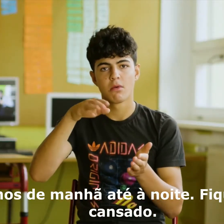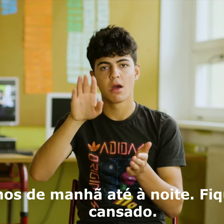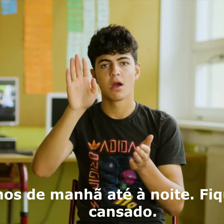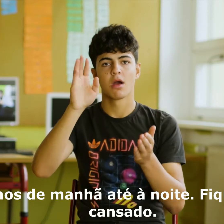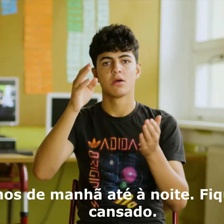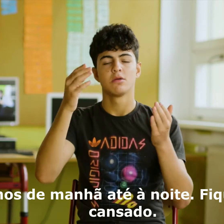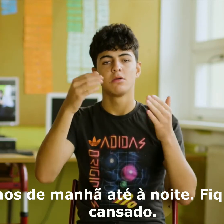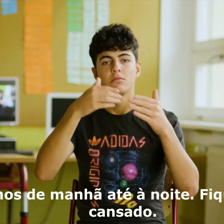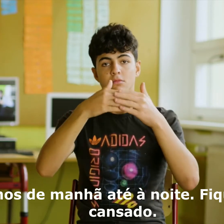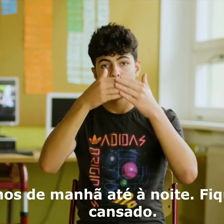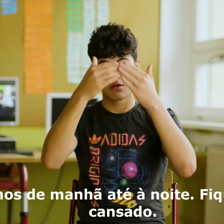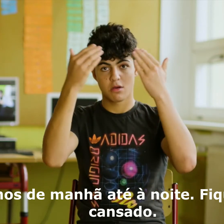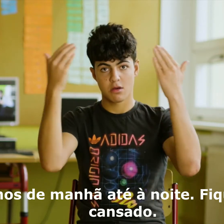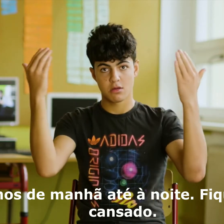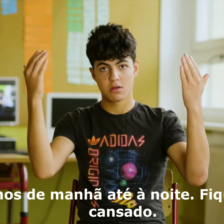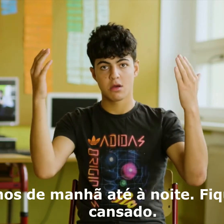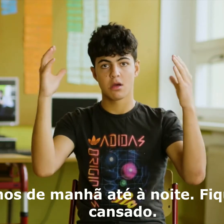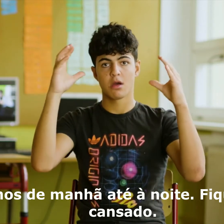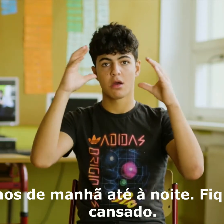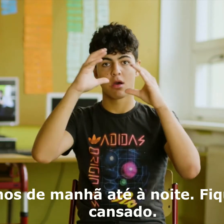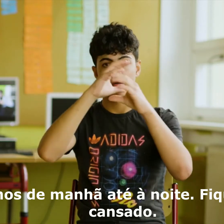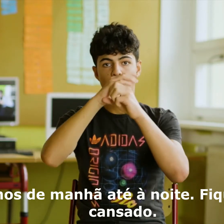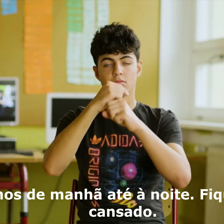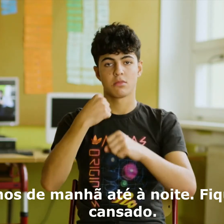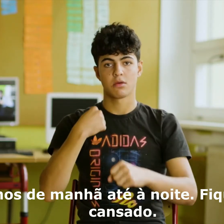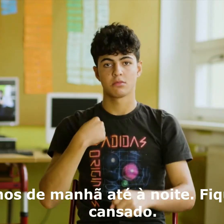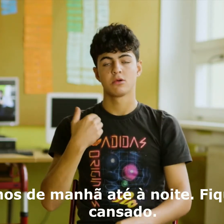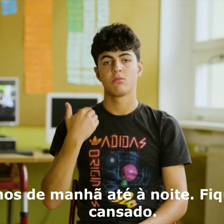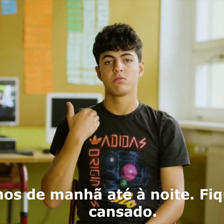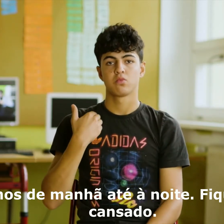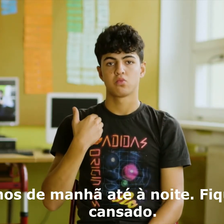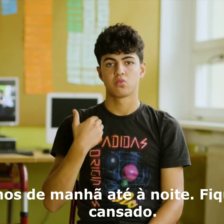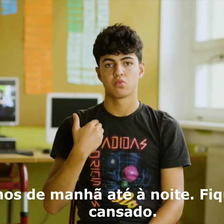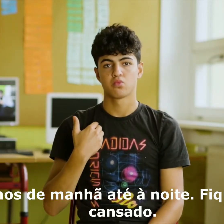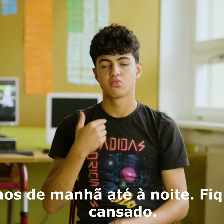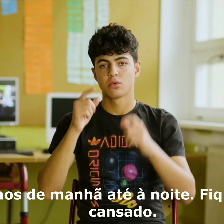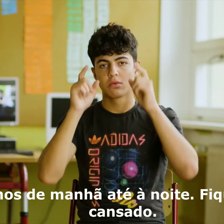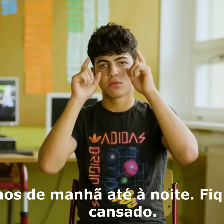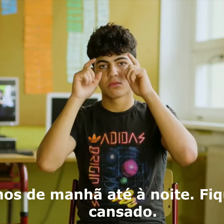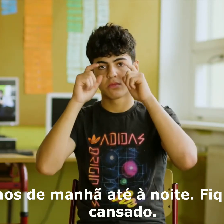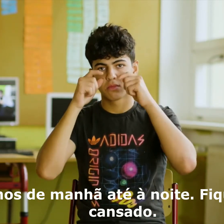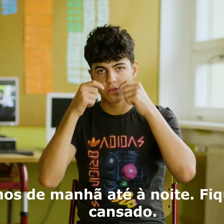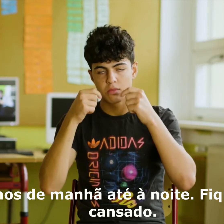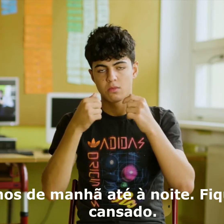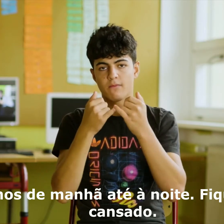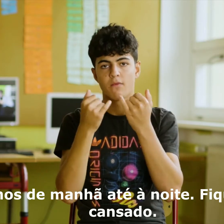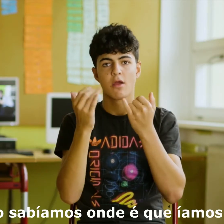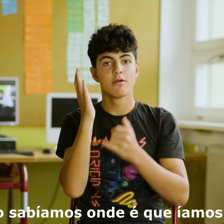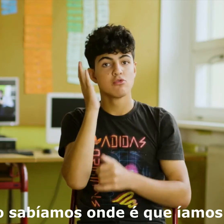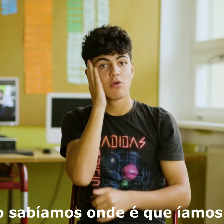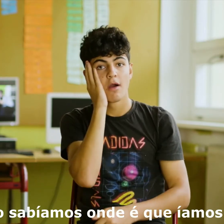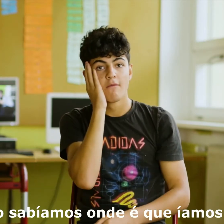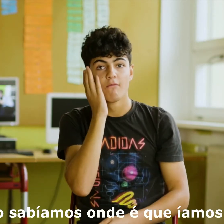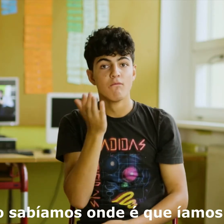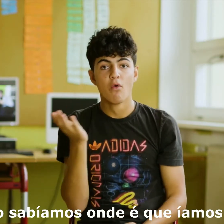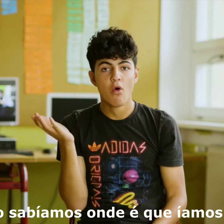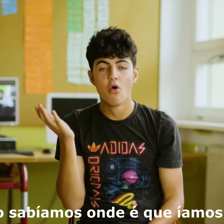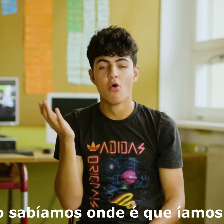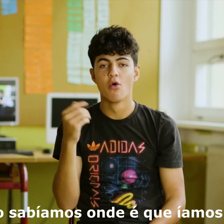andar até de manhã. Era andar de manhã até à noite. Eu fiquei mesmo cansado e nem sabíamos onde é que nós íamos